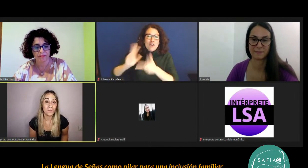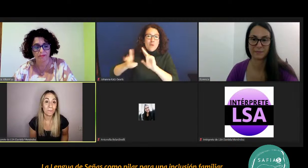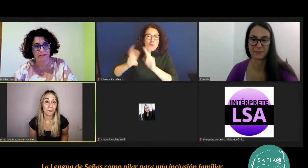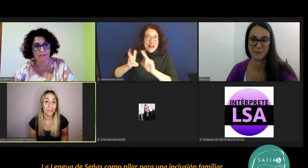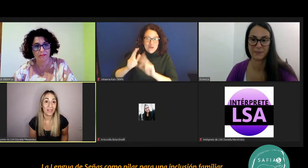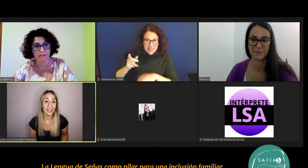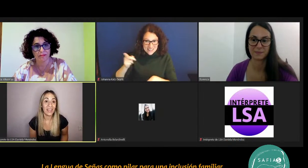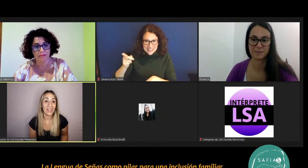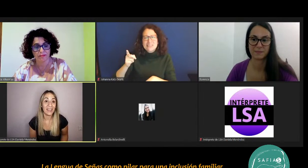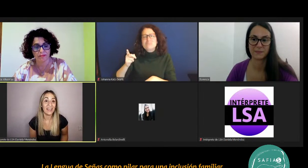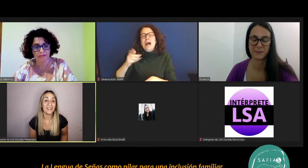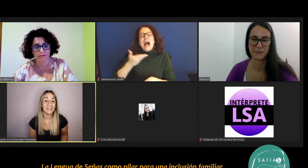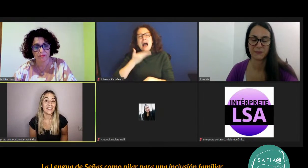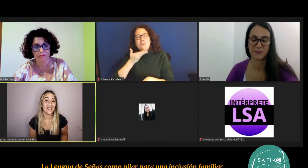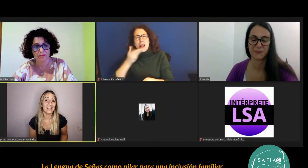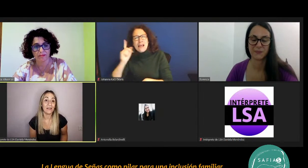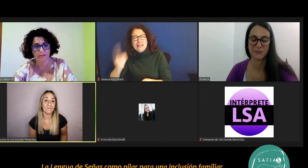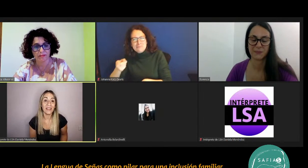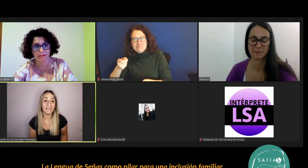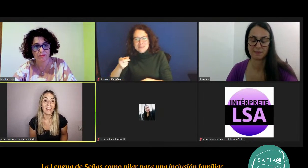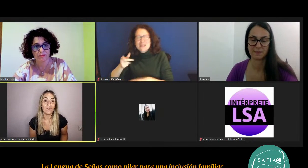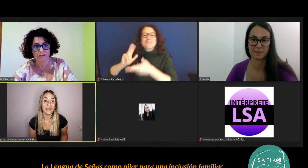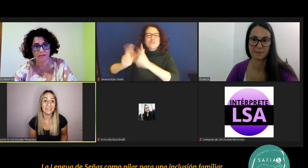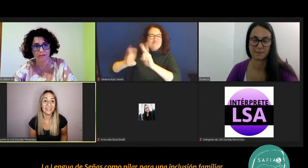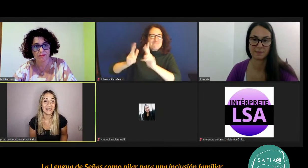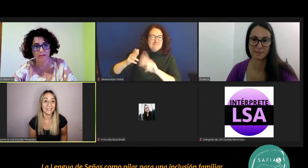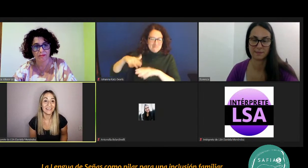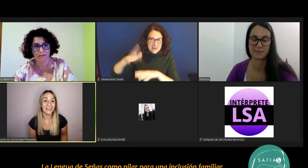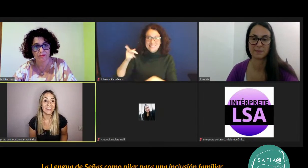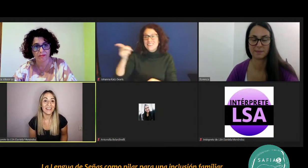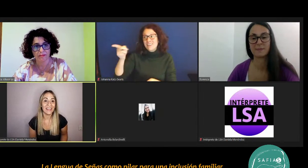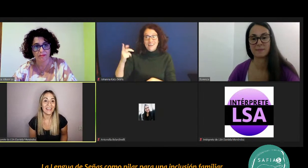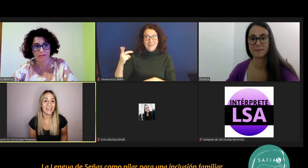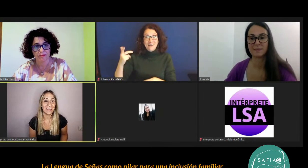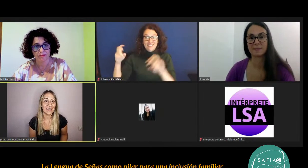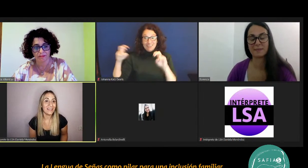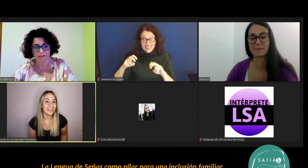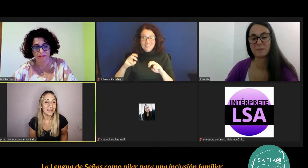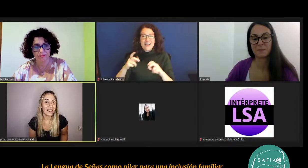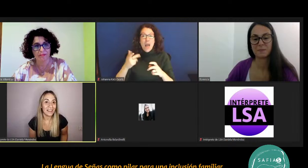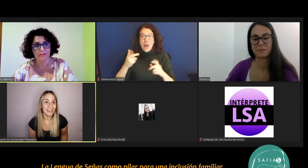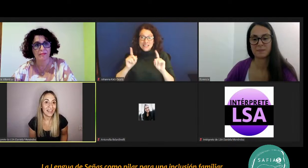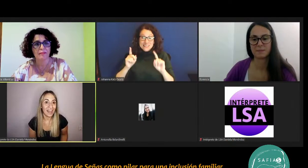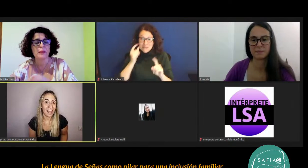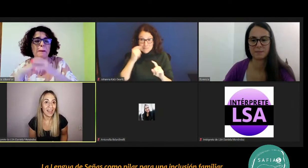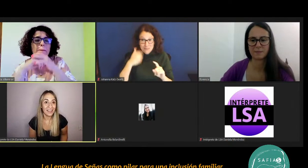marido, que también habla lengua de señas,